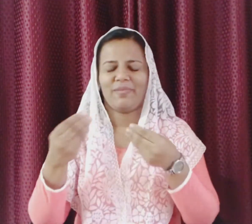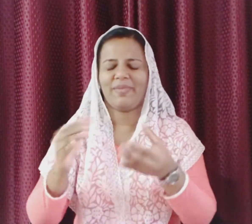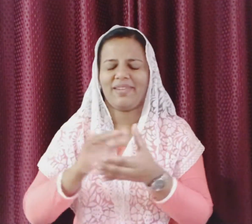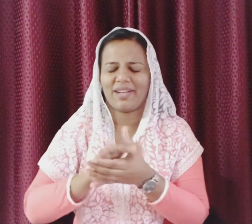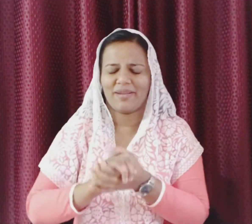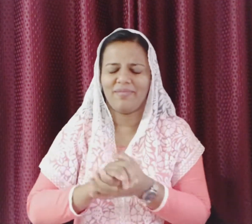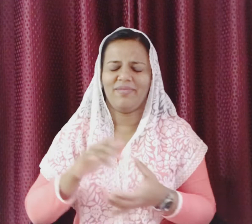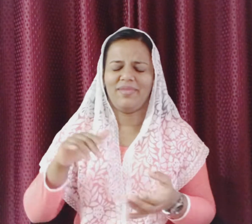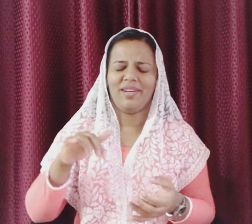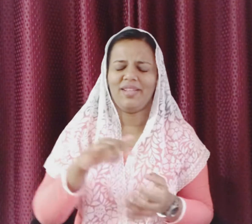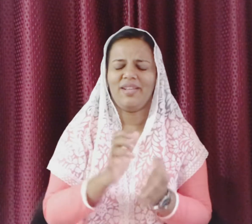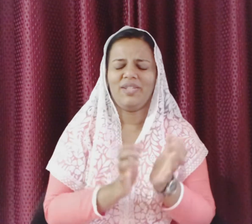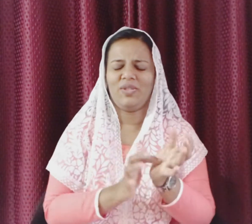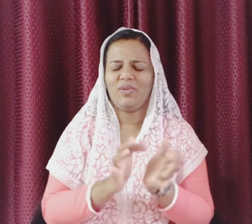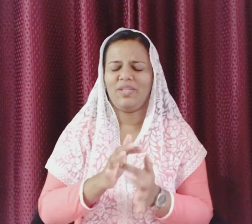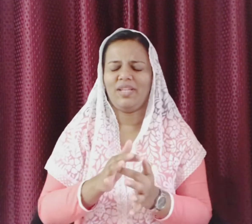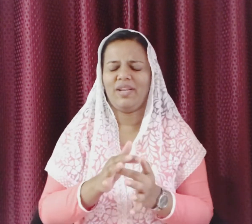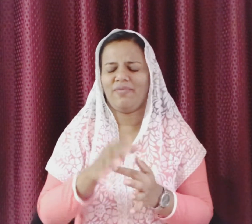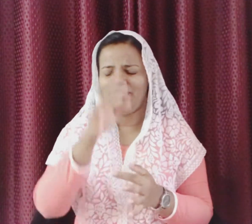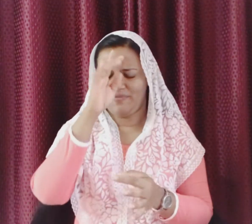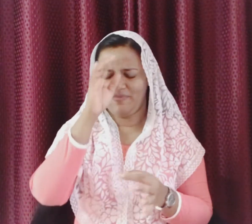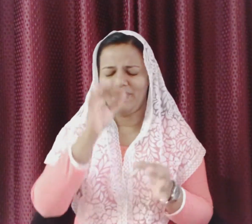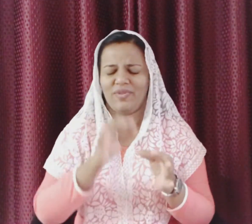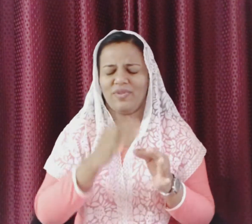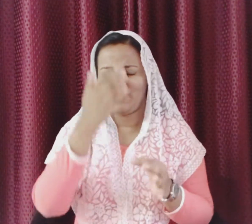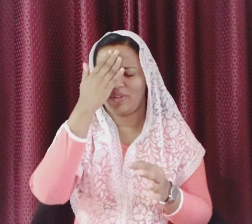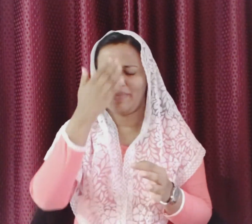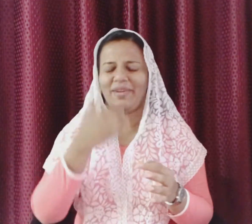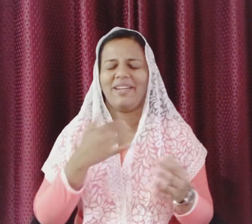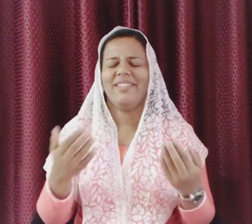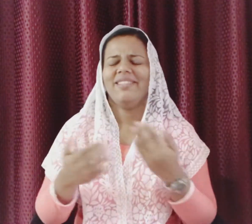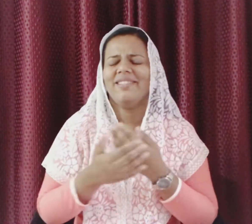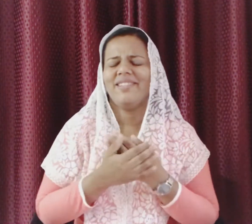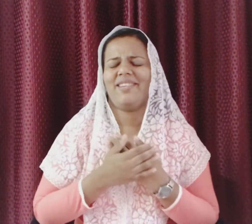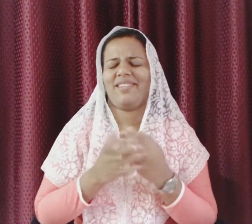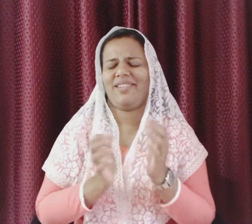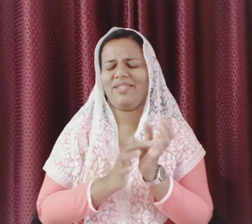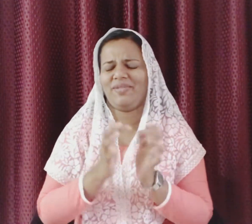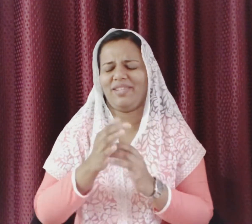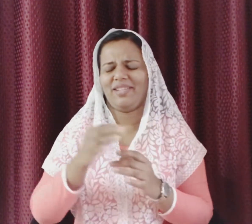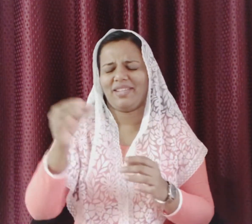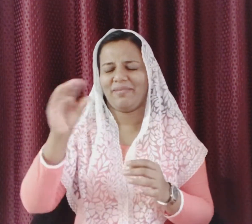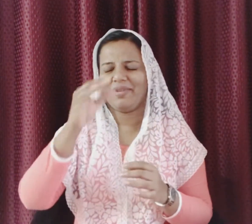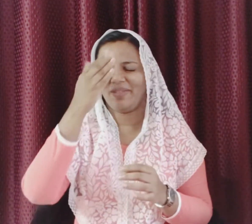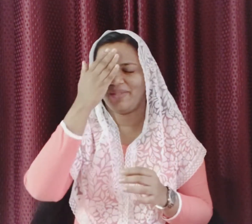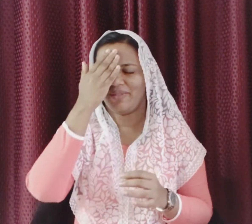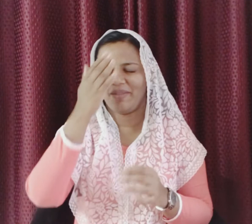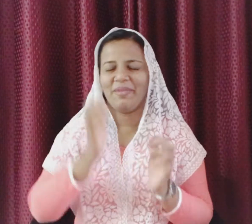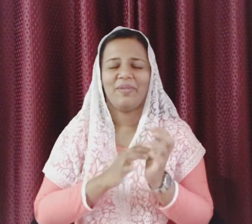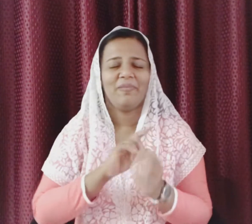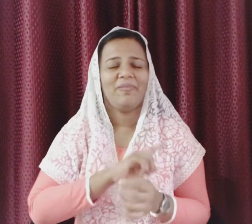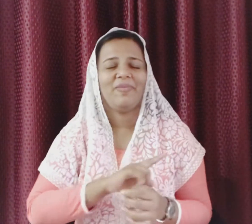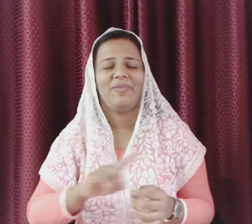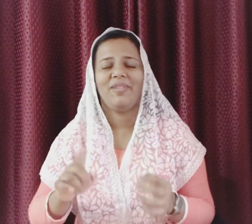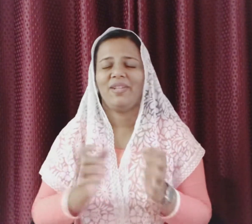നടത്തുന്ന വിശ്വസ്തതയോർത്ത് സ്തോത്രം ചെയ്യുന്നു. അങ്ങ് ഞങ്ങളെ മാറോട് ചേർത്ത് പിടിക്കുന്ന കർത്താവിൻ്റെ വിശ്വസ്തതയ്ക്കായിട്ട് സ്തോത്രം ചെയ്യുന്നു. ഇത്രത്തോളം യഹോവ ഞങ്ങളെ